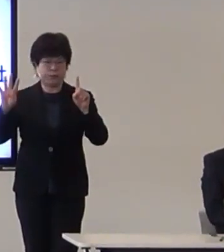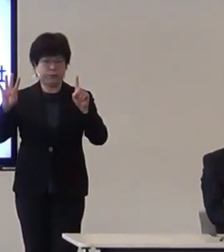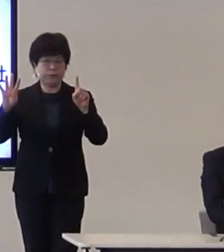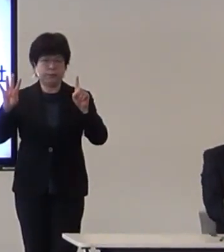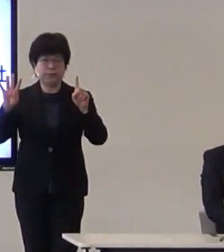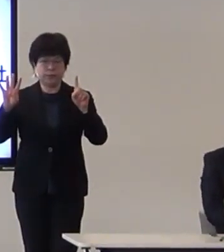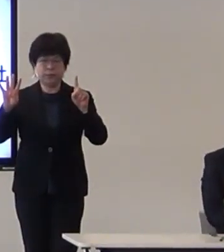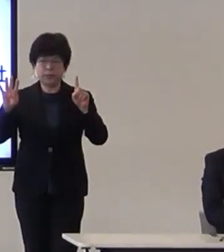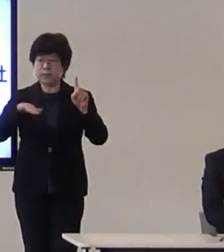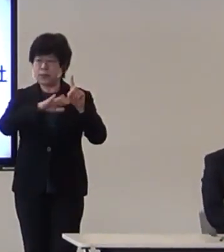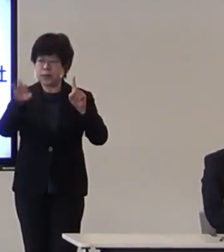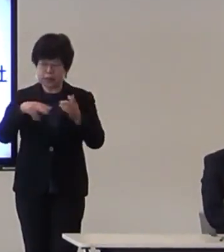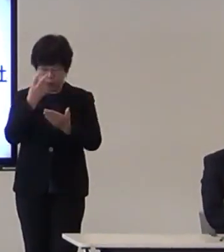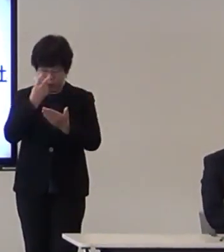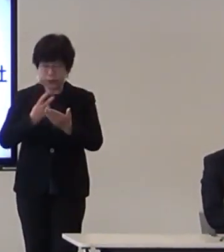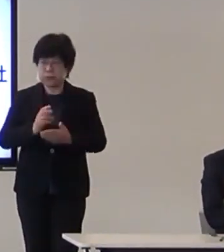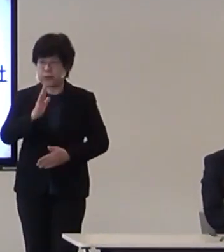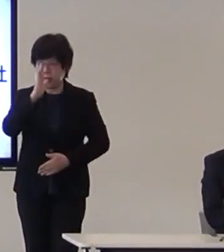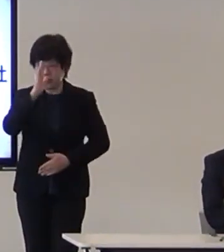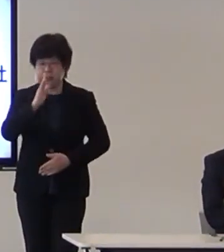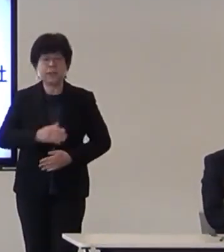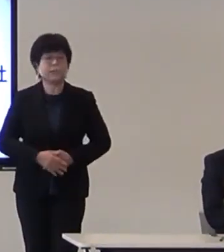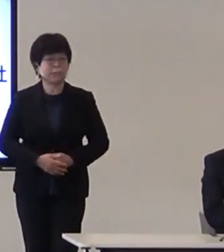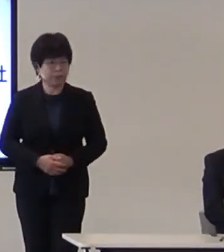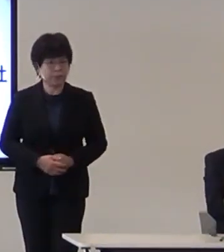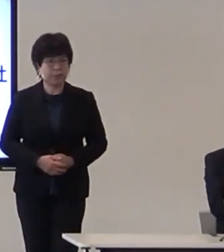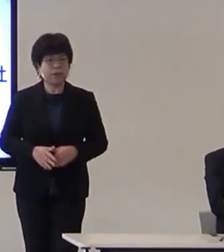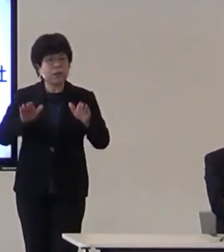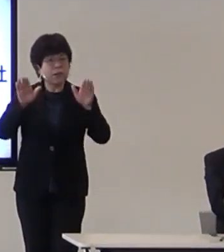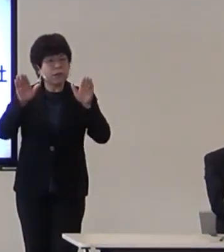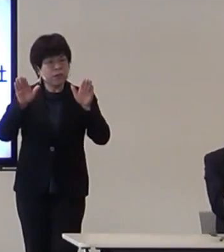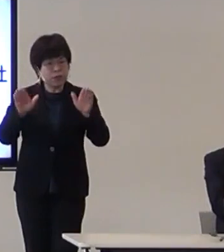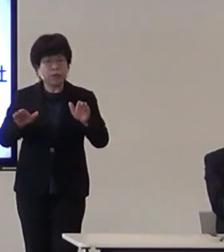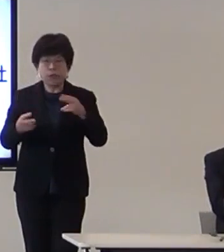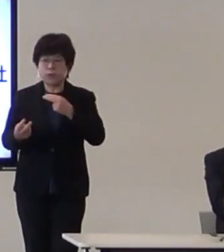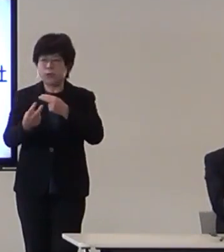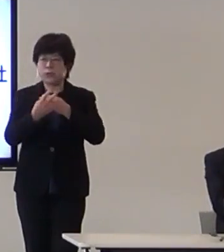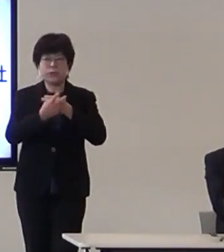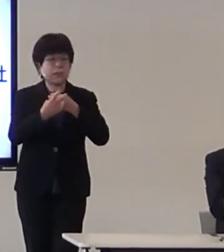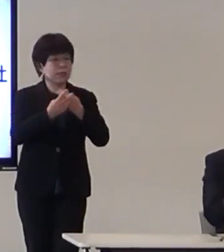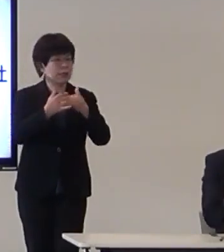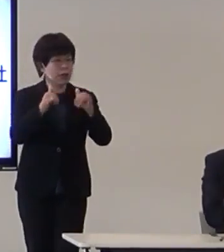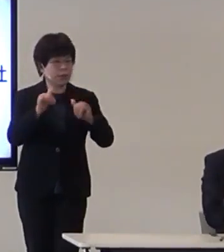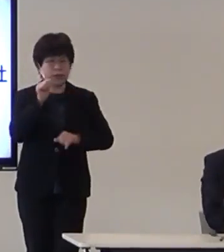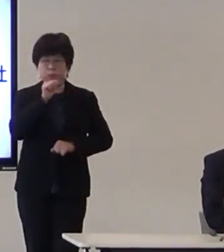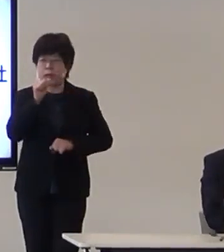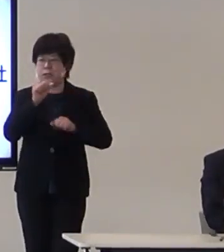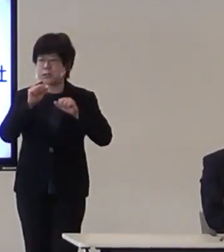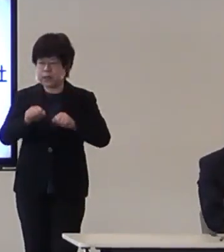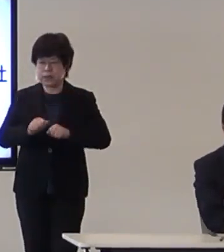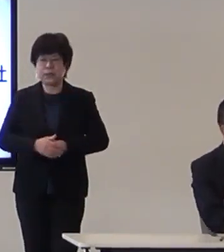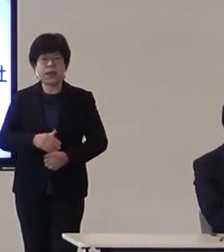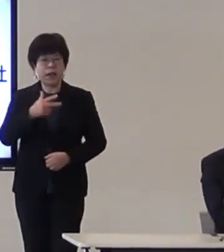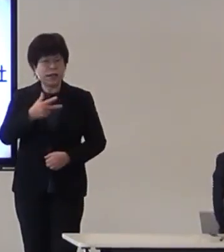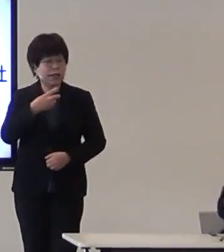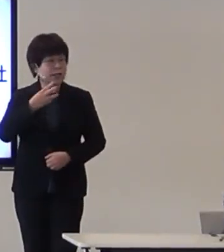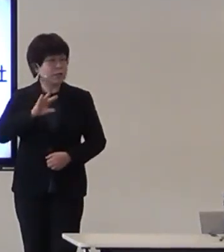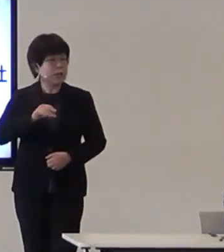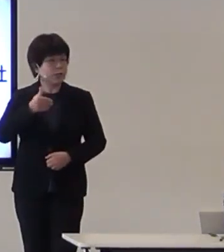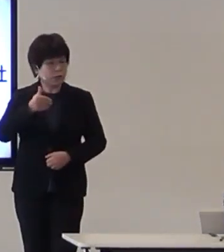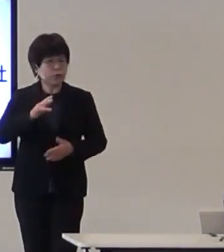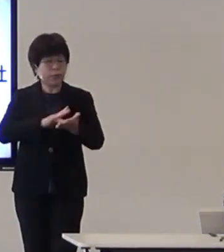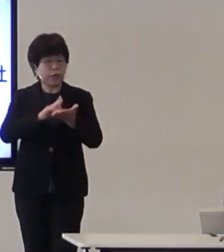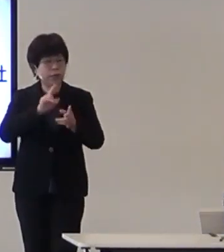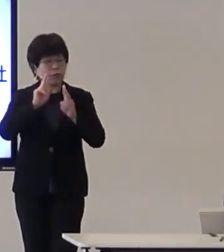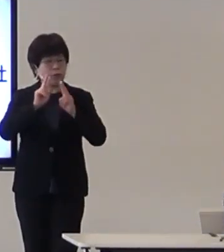ます。ご確認をお願いします。最初に本日の出席者をご紹介いたします。シミックホールディング株式会社様